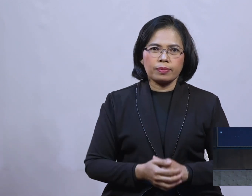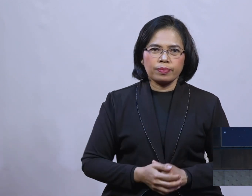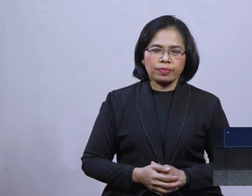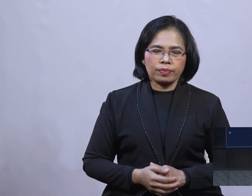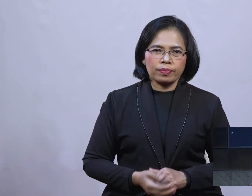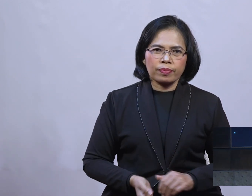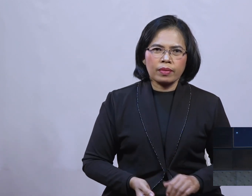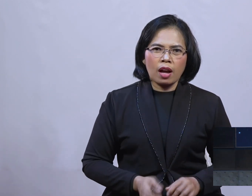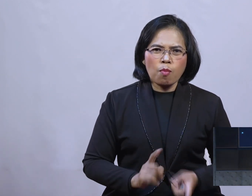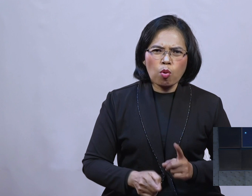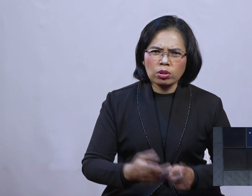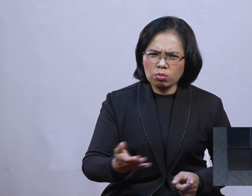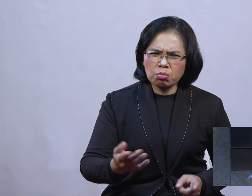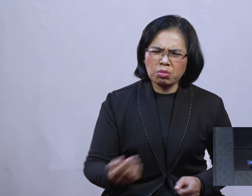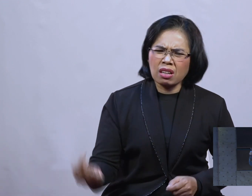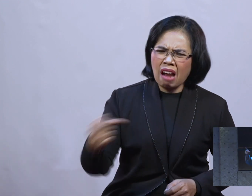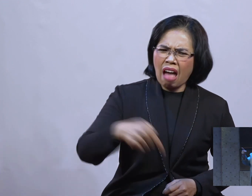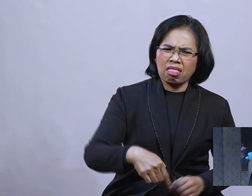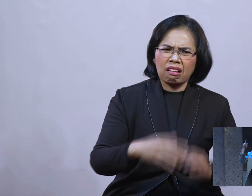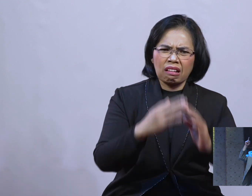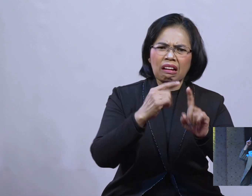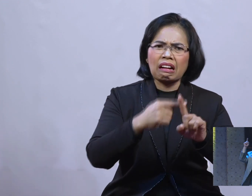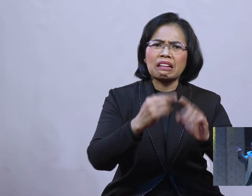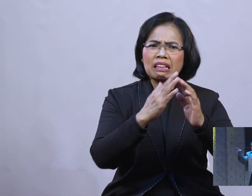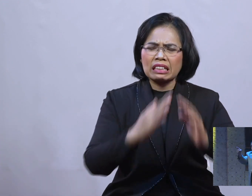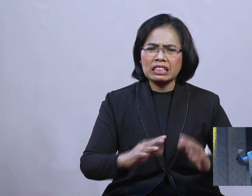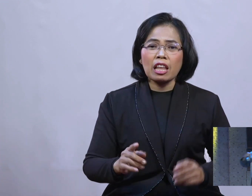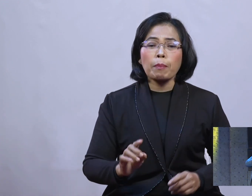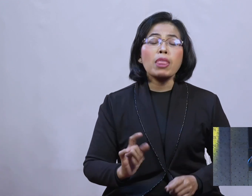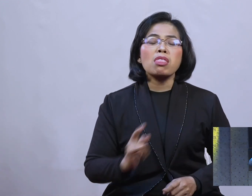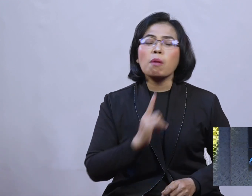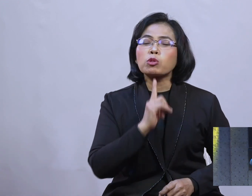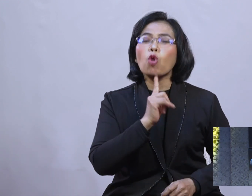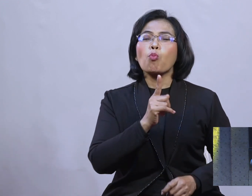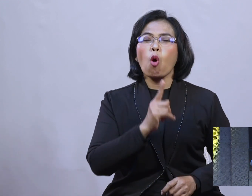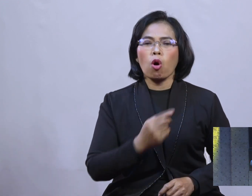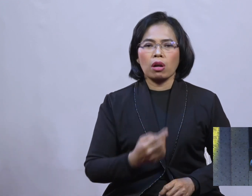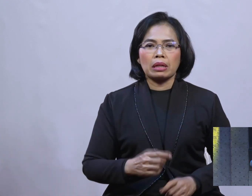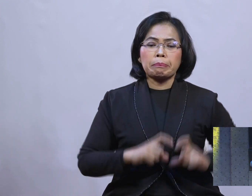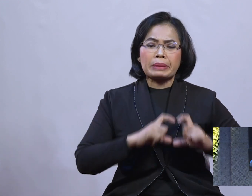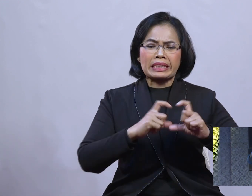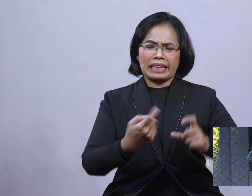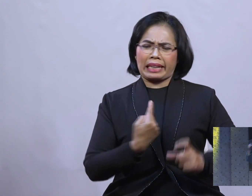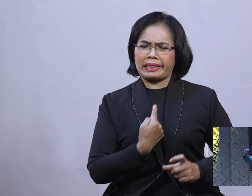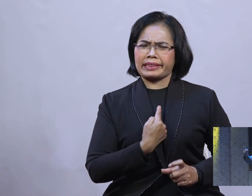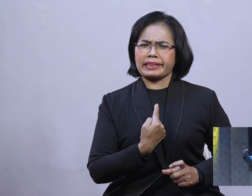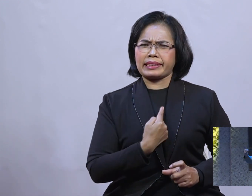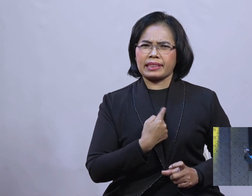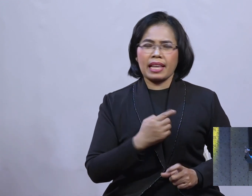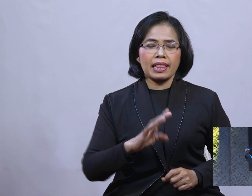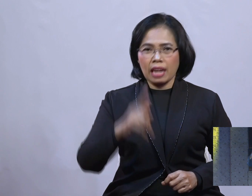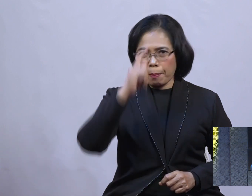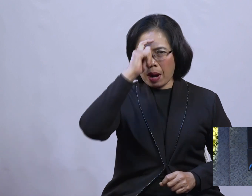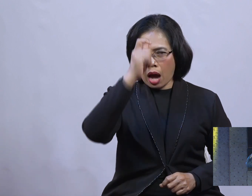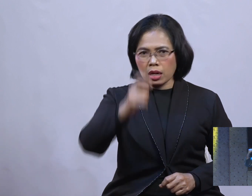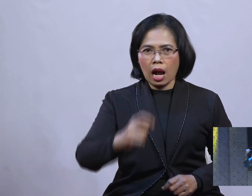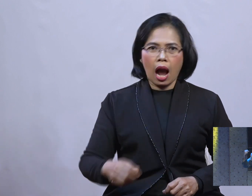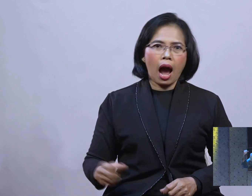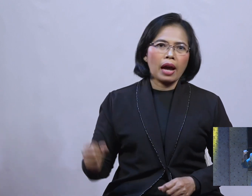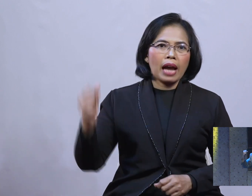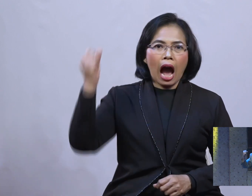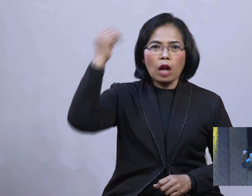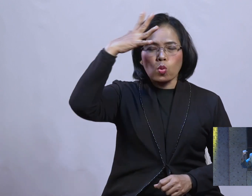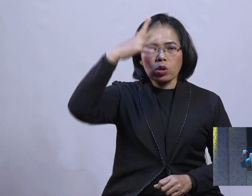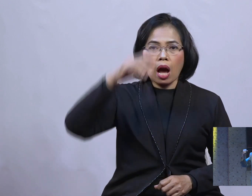menyebut dirimu hamba tuhan ntar kalau kau sombong artinya engkau tidak mencintai Kris hanya mencintai dirimu sendiri dan tidak menghargai Anugerah engkau